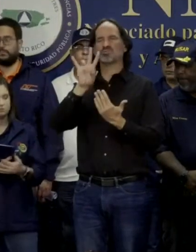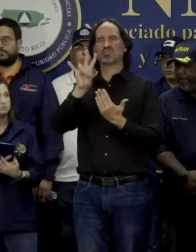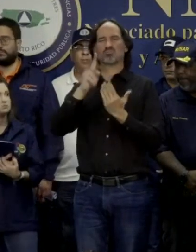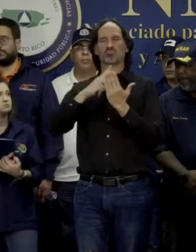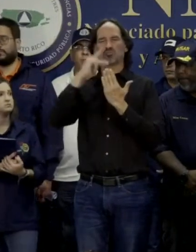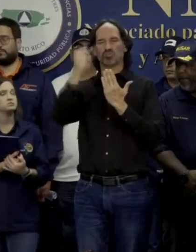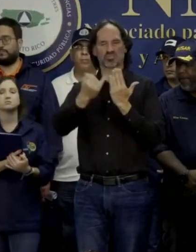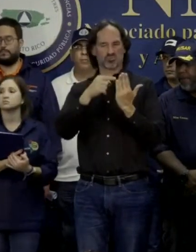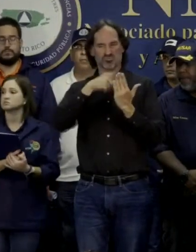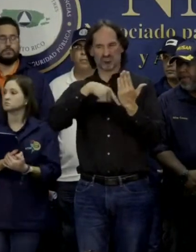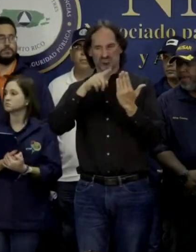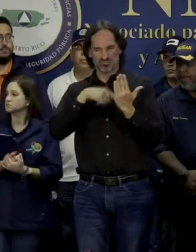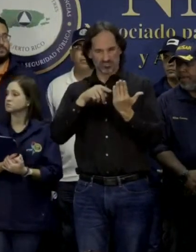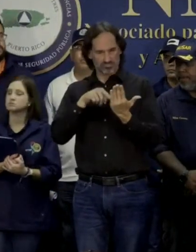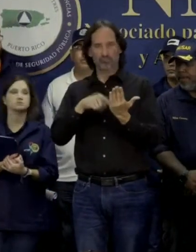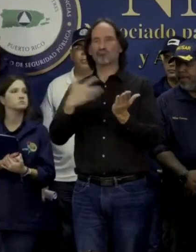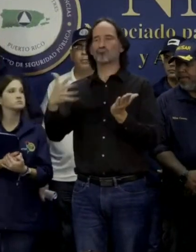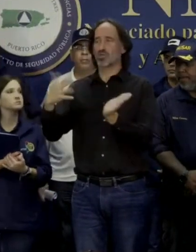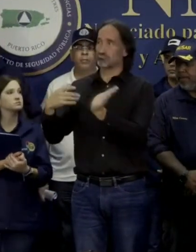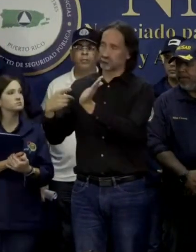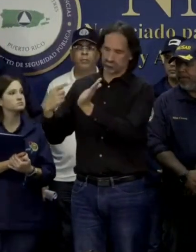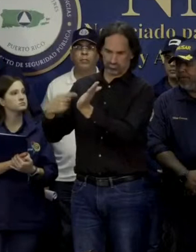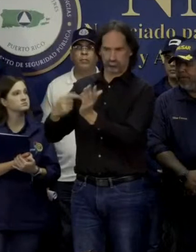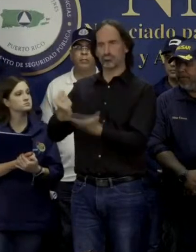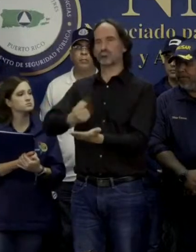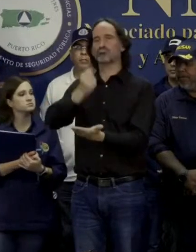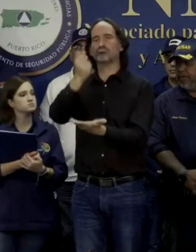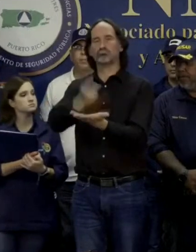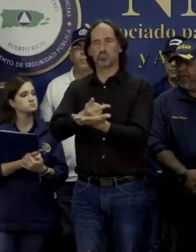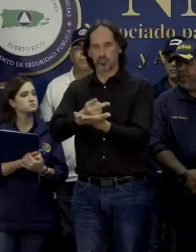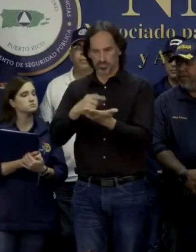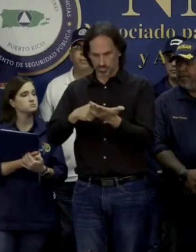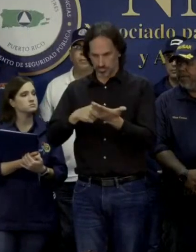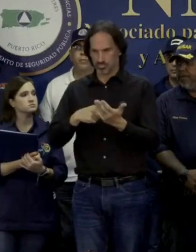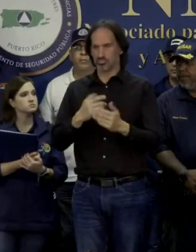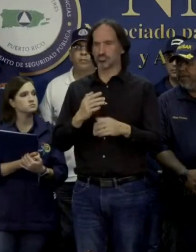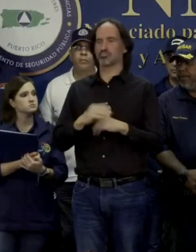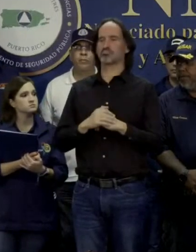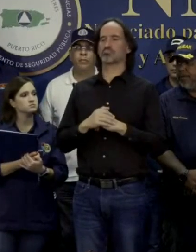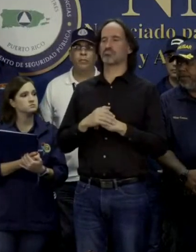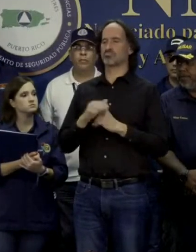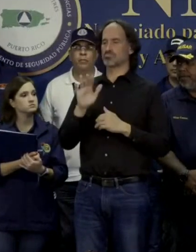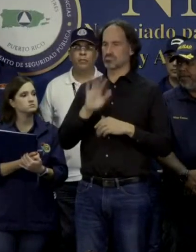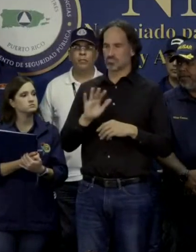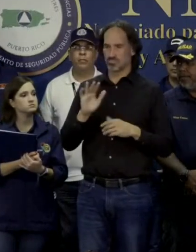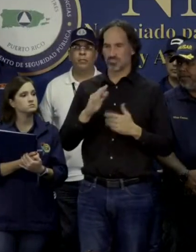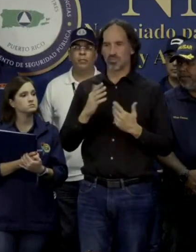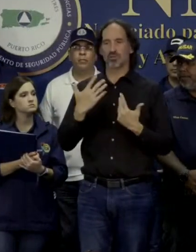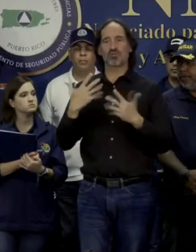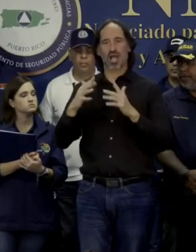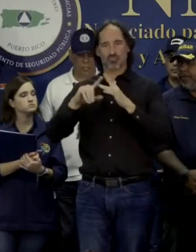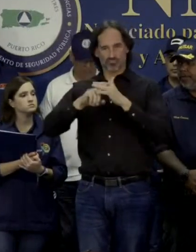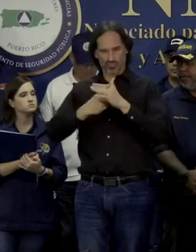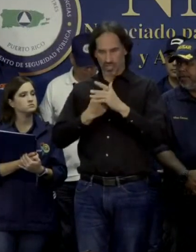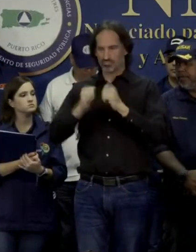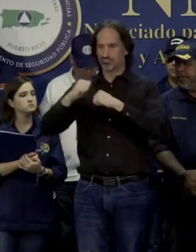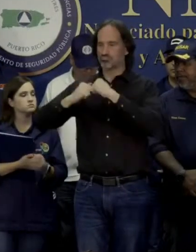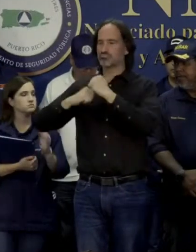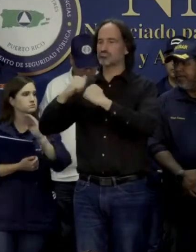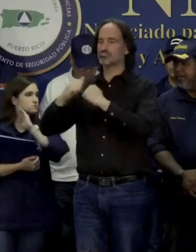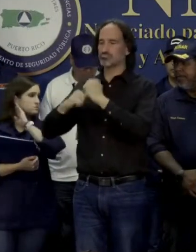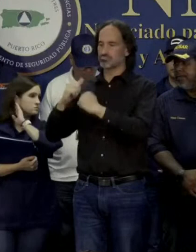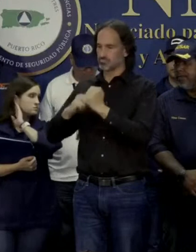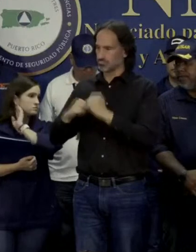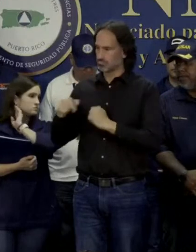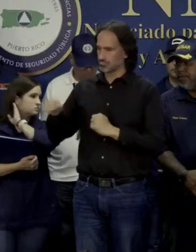de 20 de los cuales están en construcción. Esa es la luz al final del túnel. La reconstrucción es la luz al final del túnel.